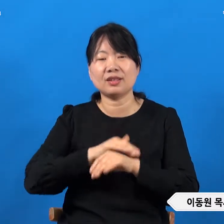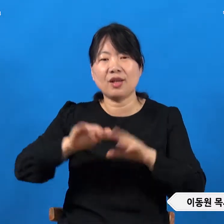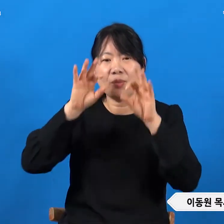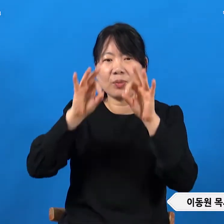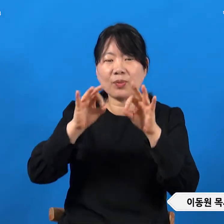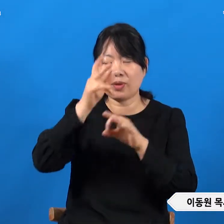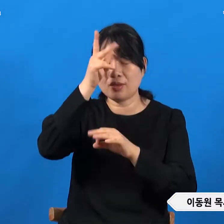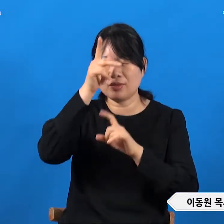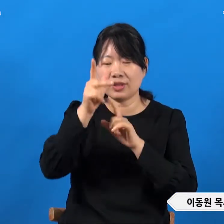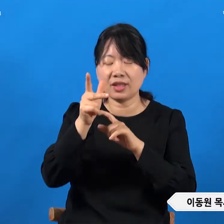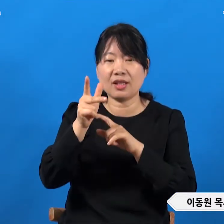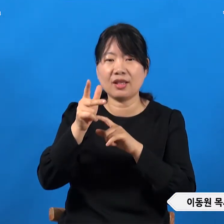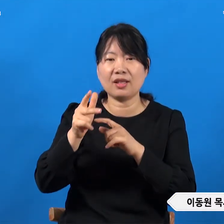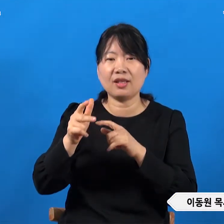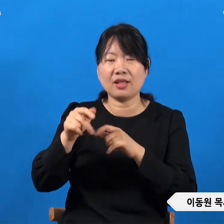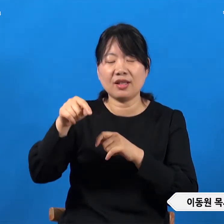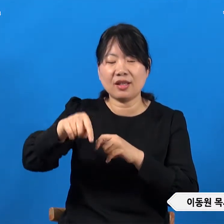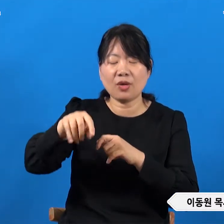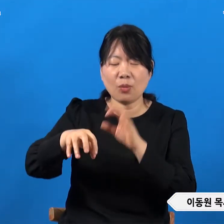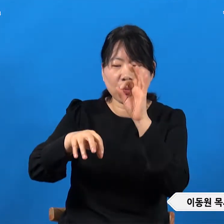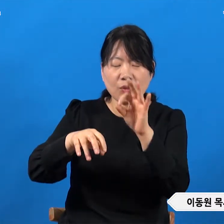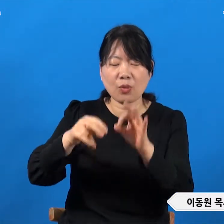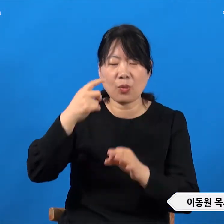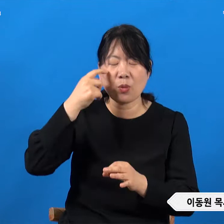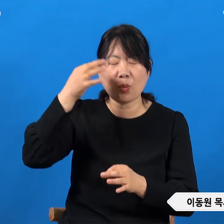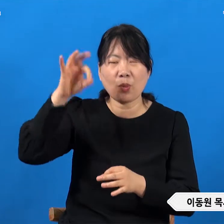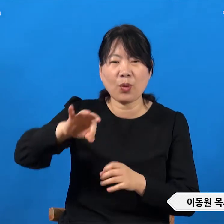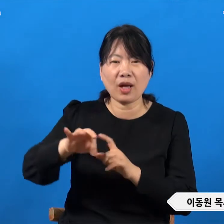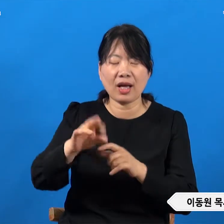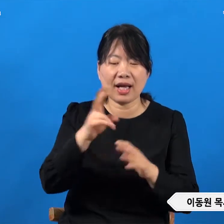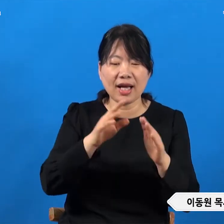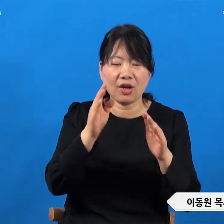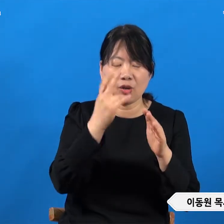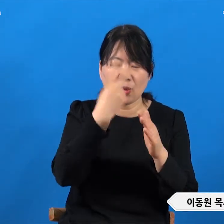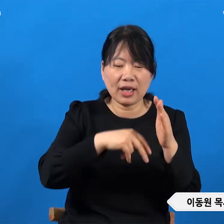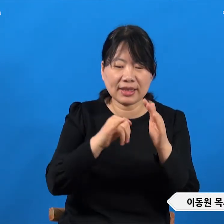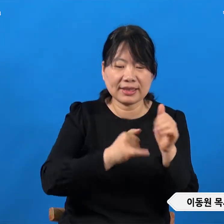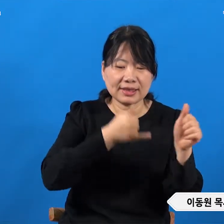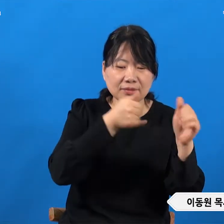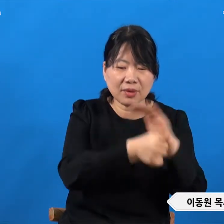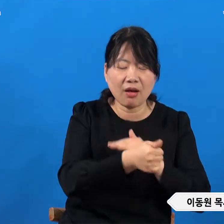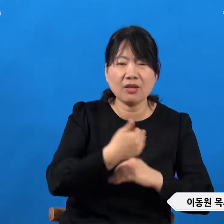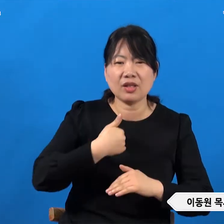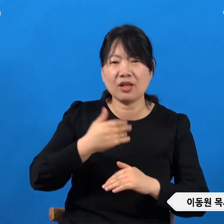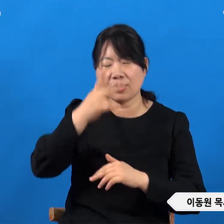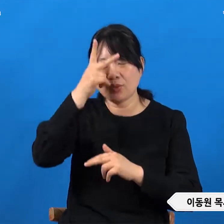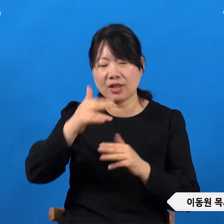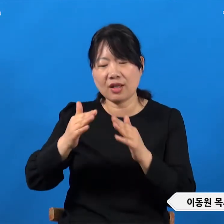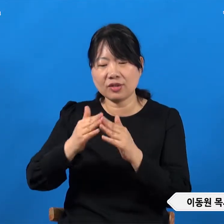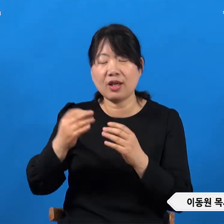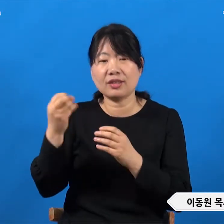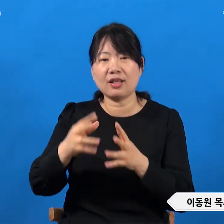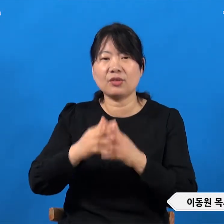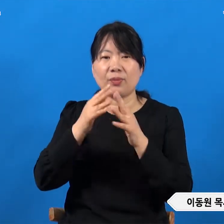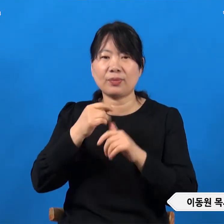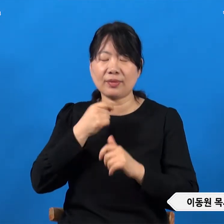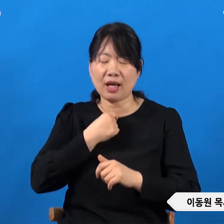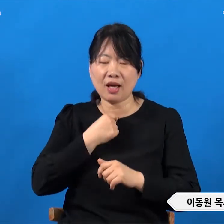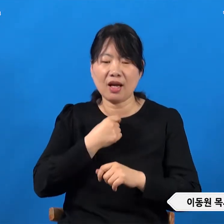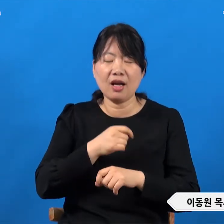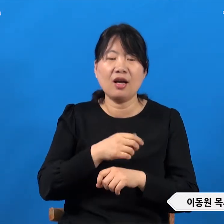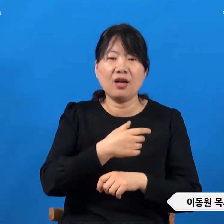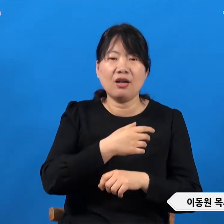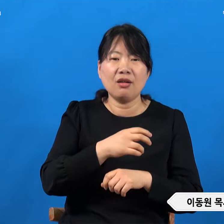그 경찰 주재소가 형편이 없어요. 관리들을 찾아가서 경찰 주재소를 내가 다시 짓겠다고, 그리고 면사무소를